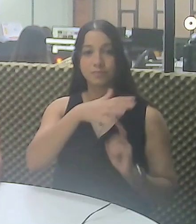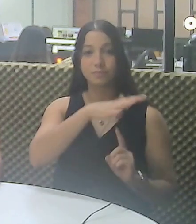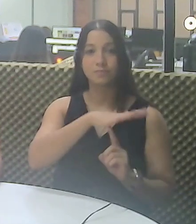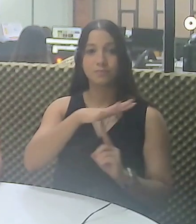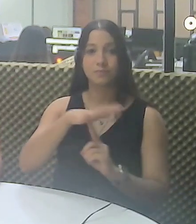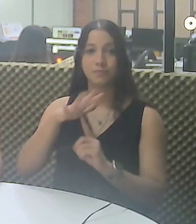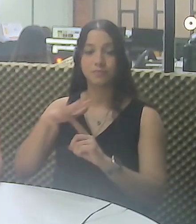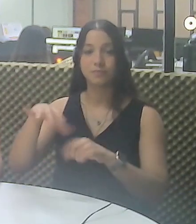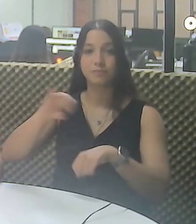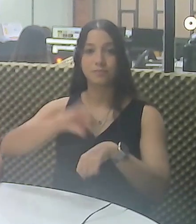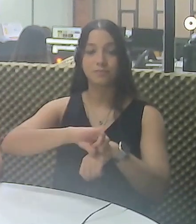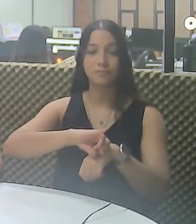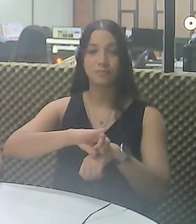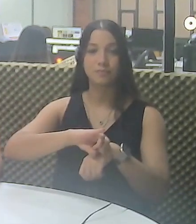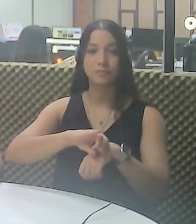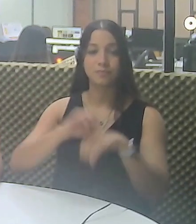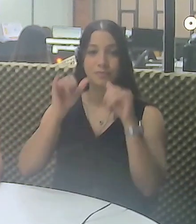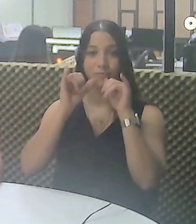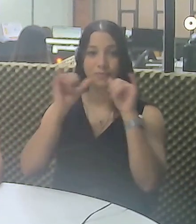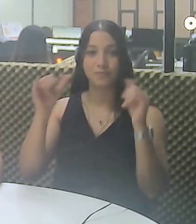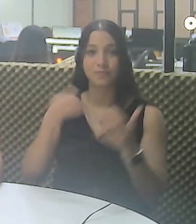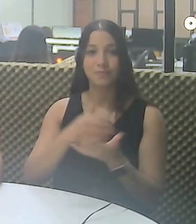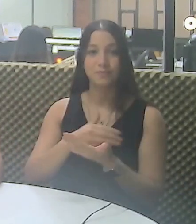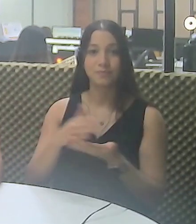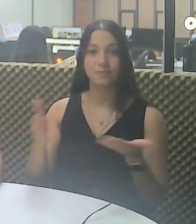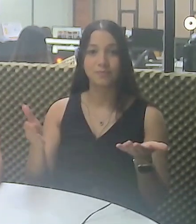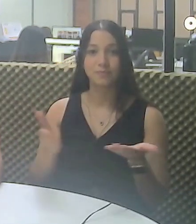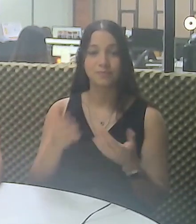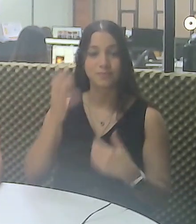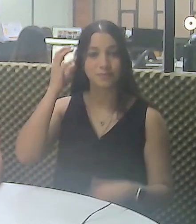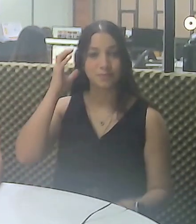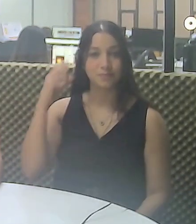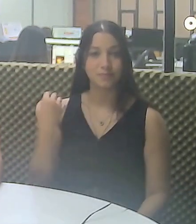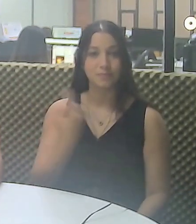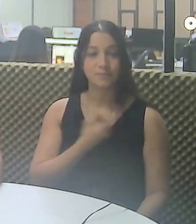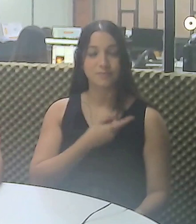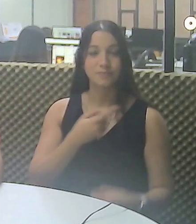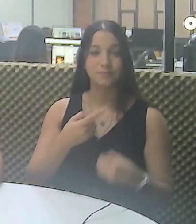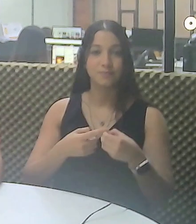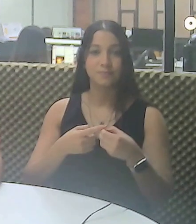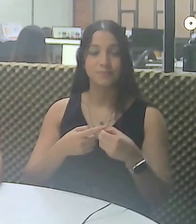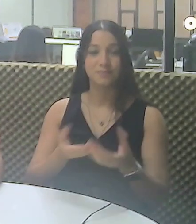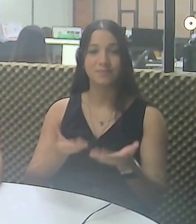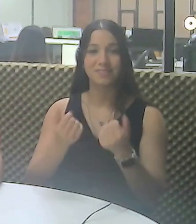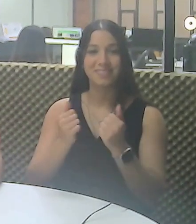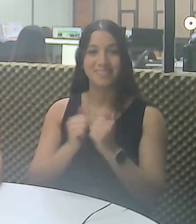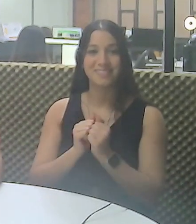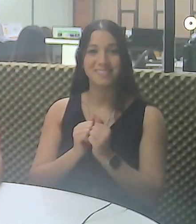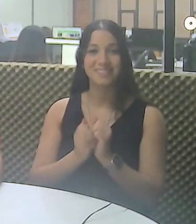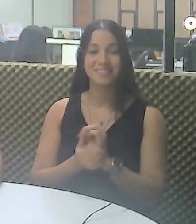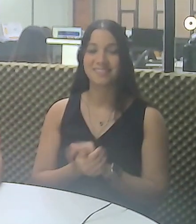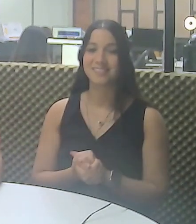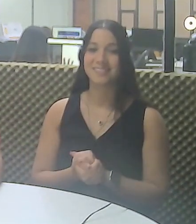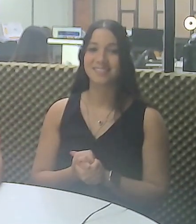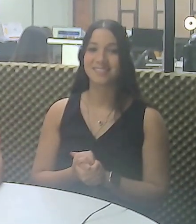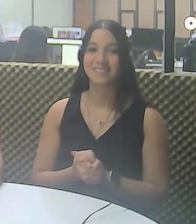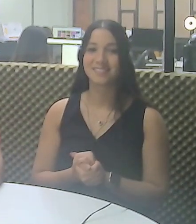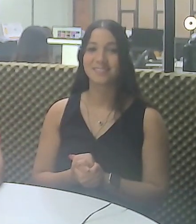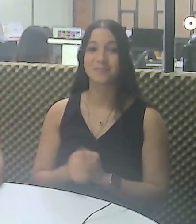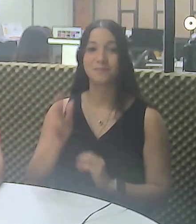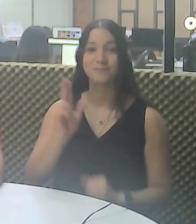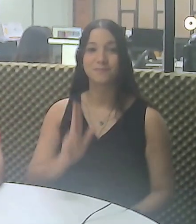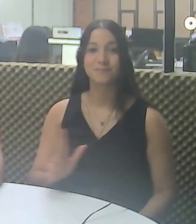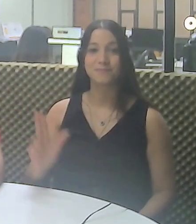região central. Essas e outras notícias a partir de agora na Rádio Nossa Cidade. Vem com a gente!